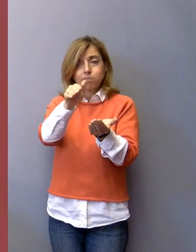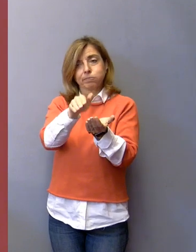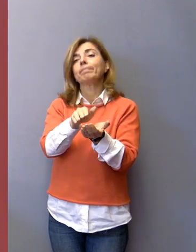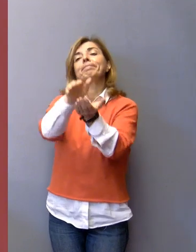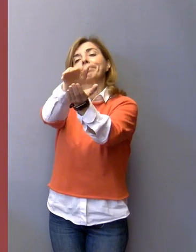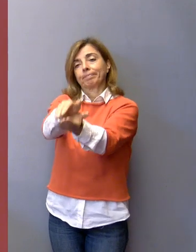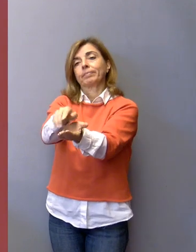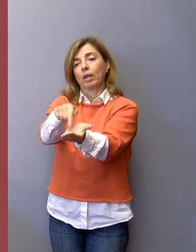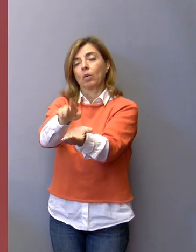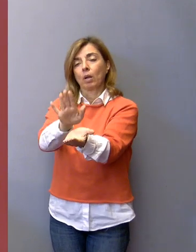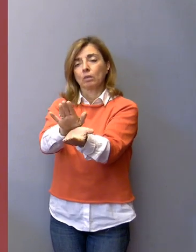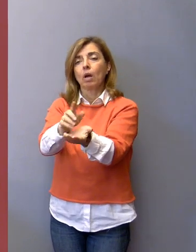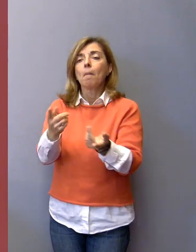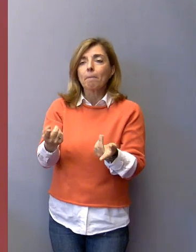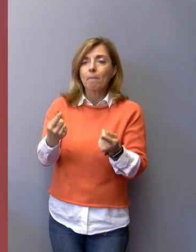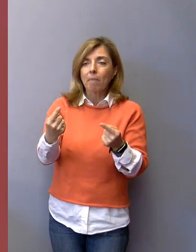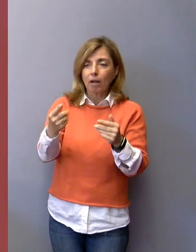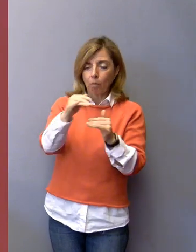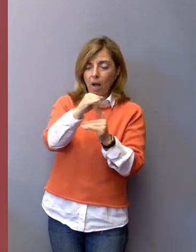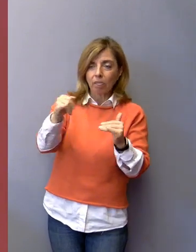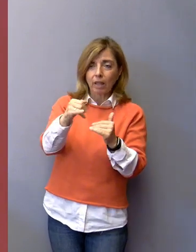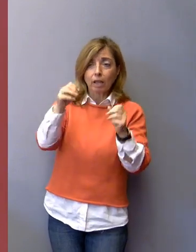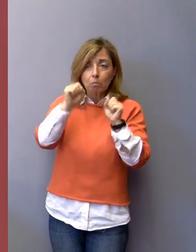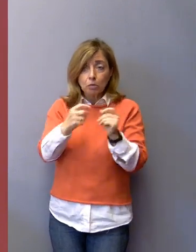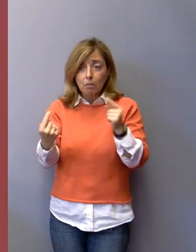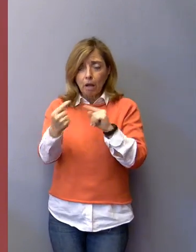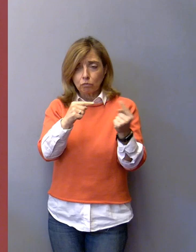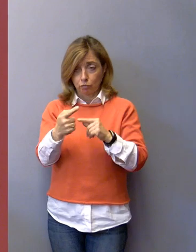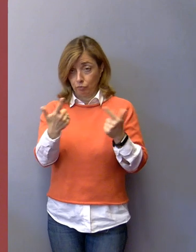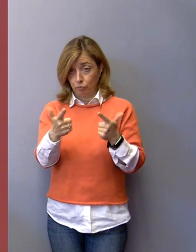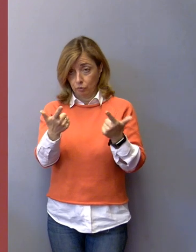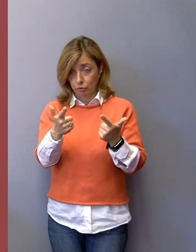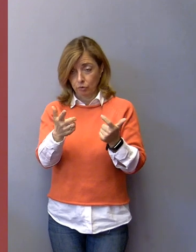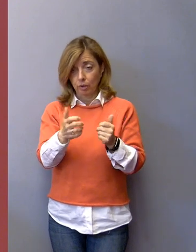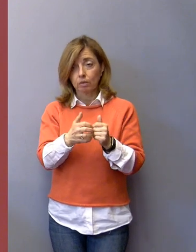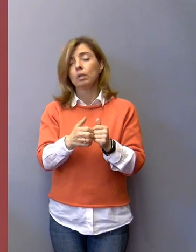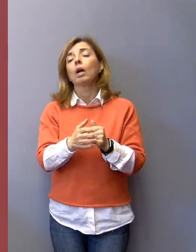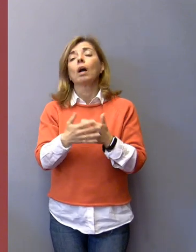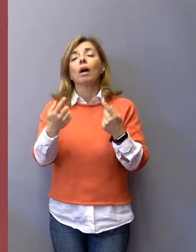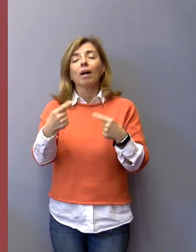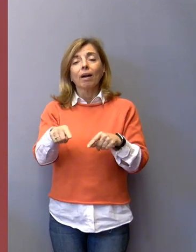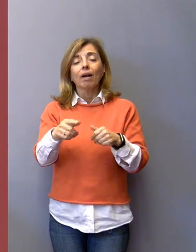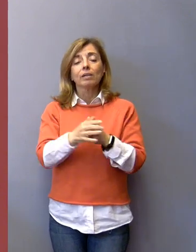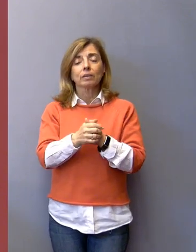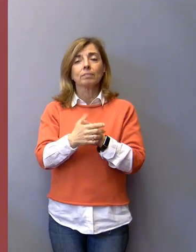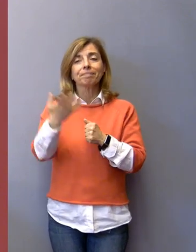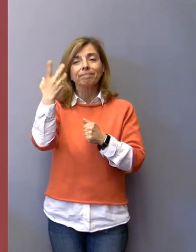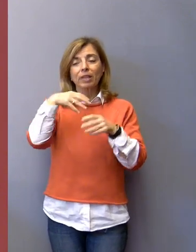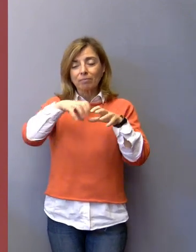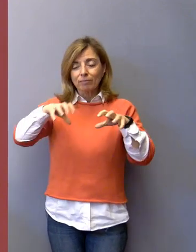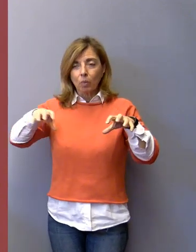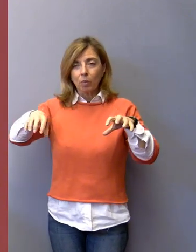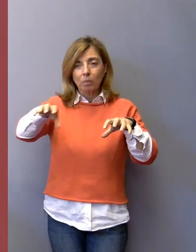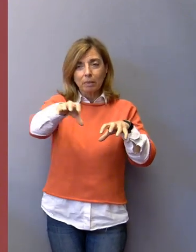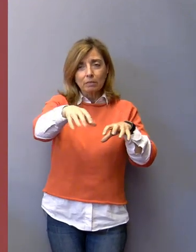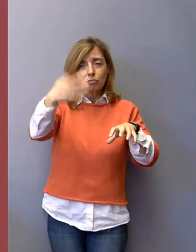quelle cose negative che cosa fate con la perequazione urbanistica che era una questione un diciamo un istituto già